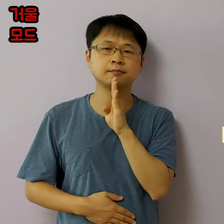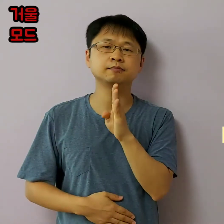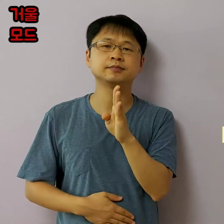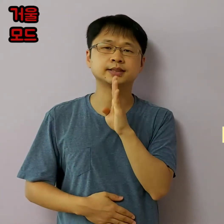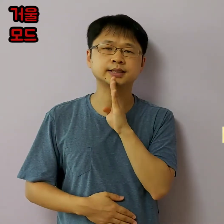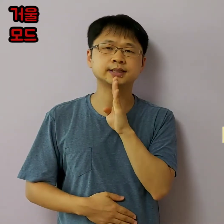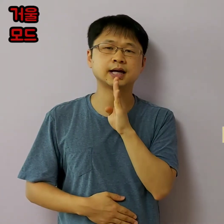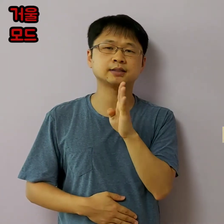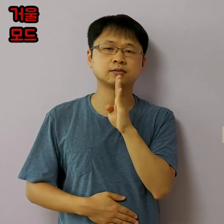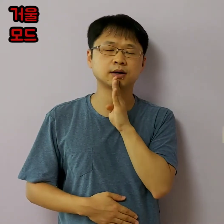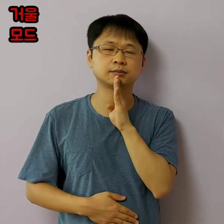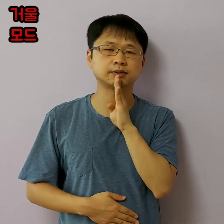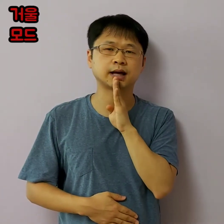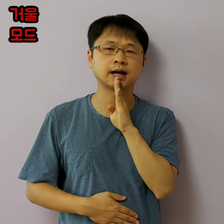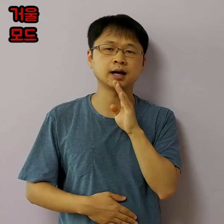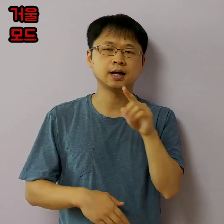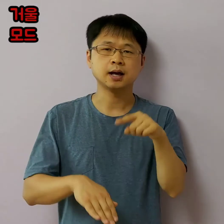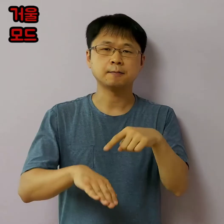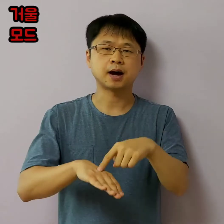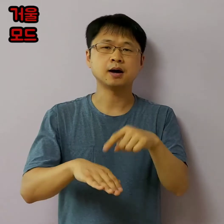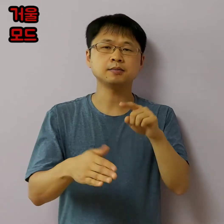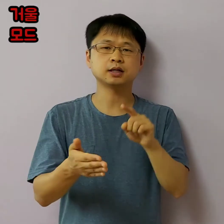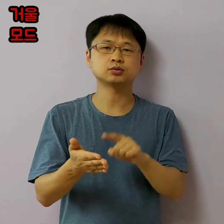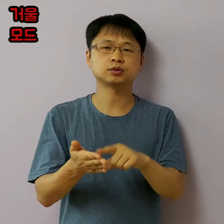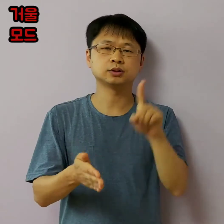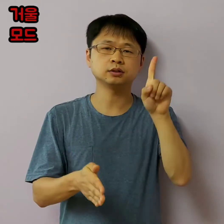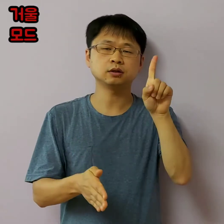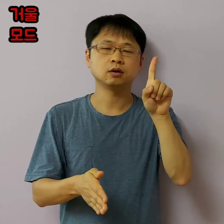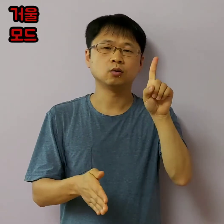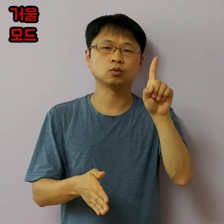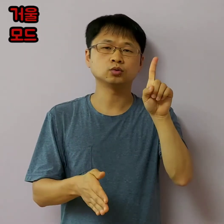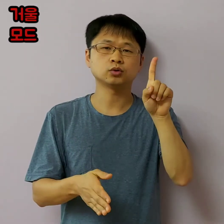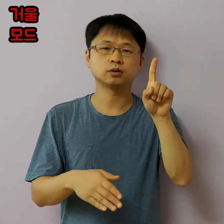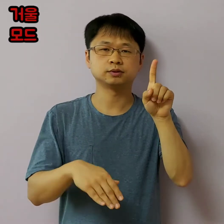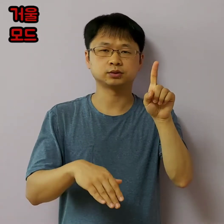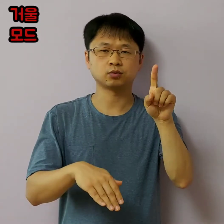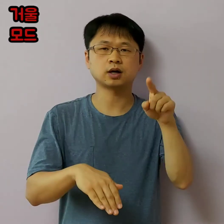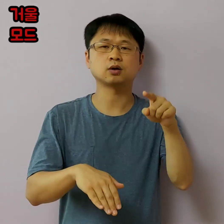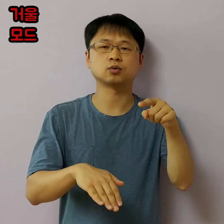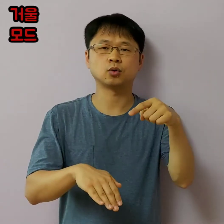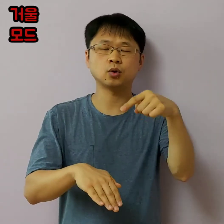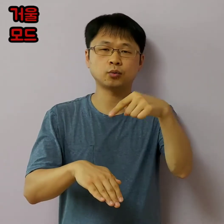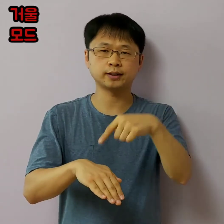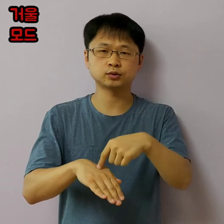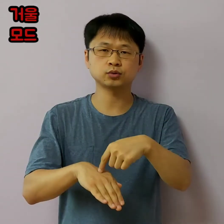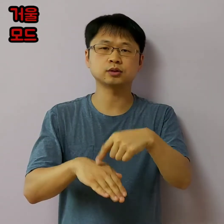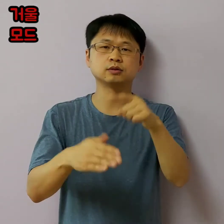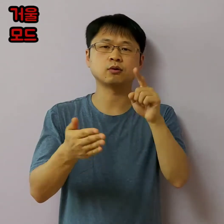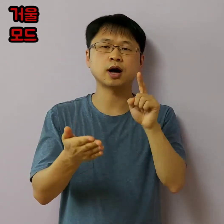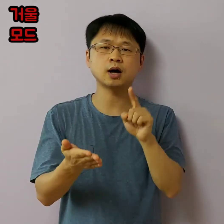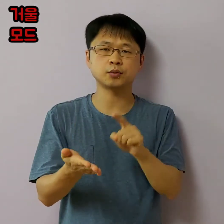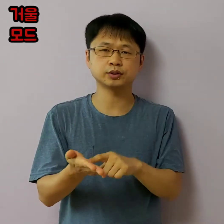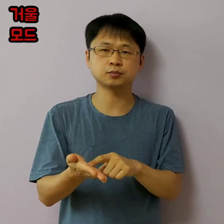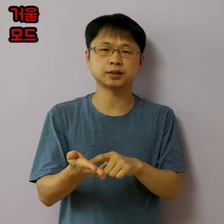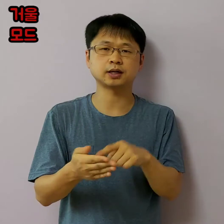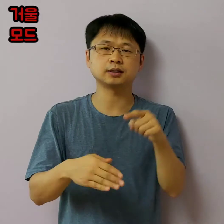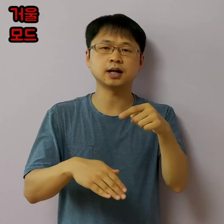참, 진짜, 정말입니다. 마음이란 수어는 오른손 검지손가락으로 왼손등과 왼손바닥을 한